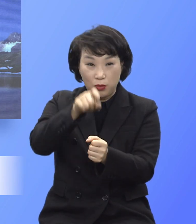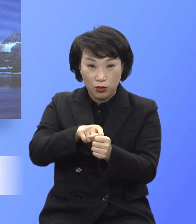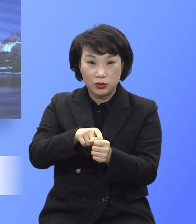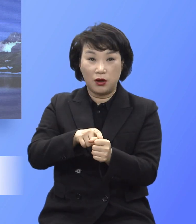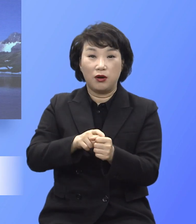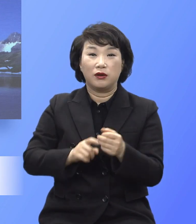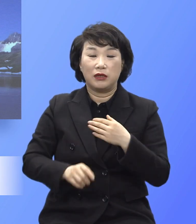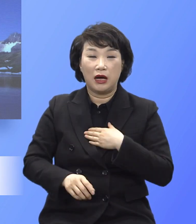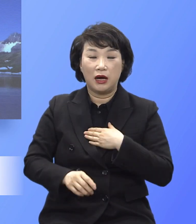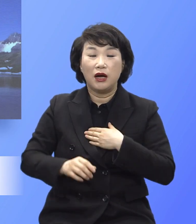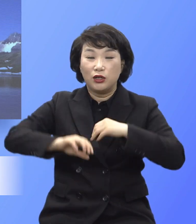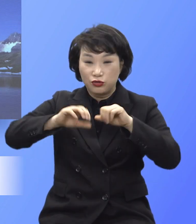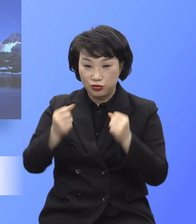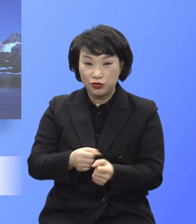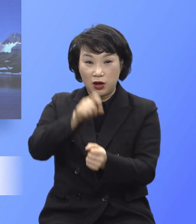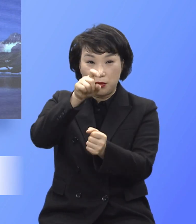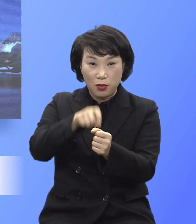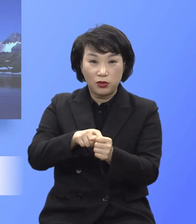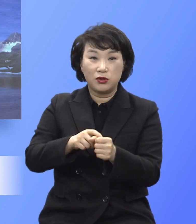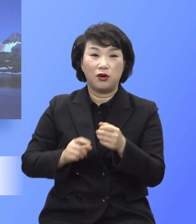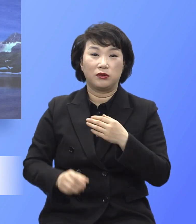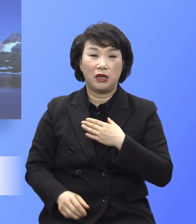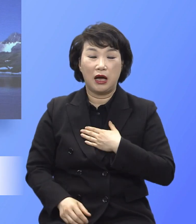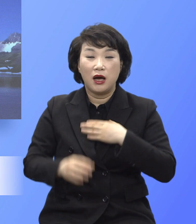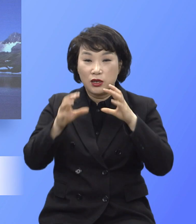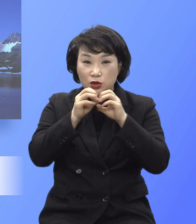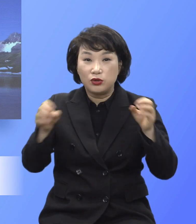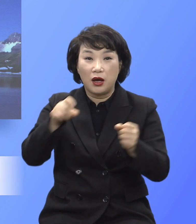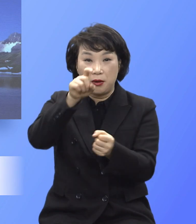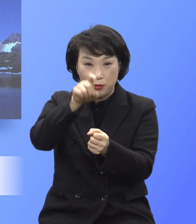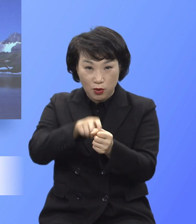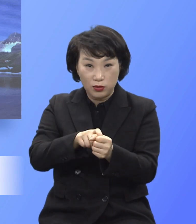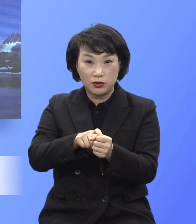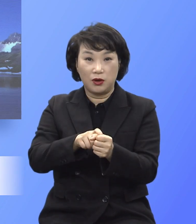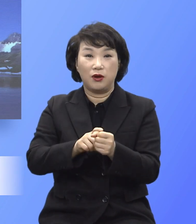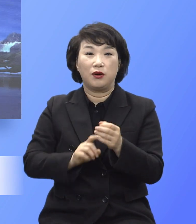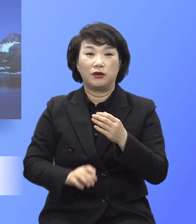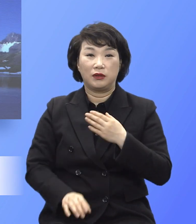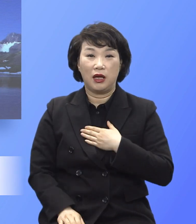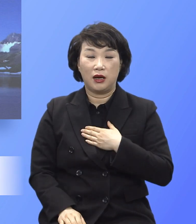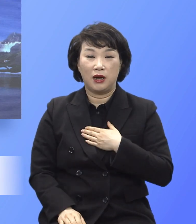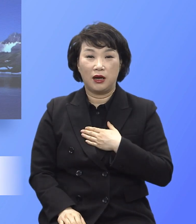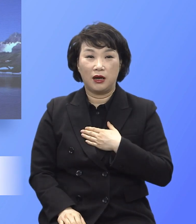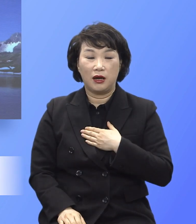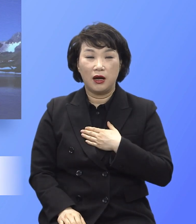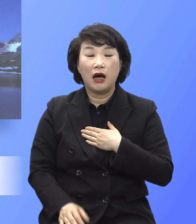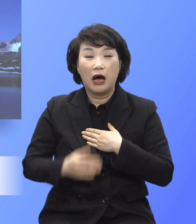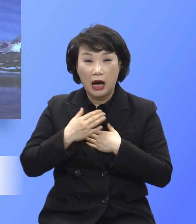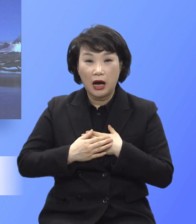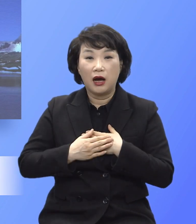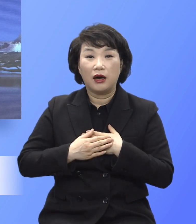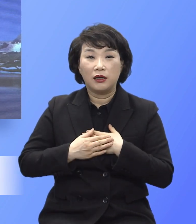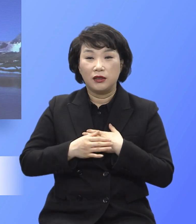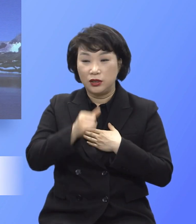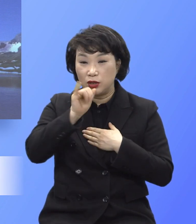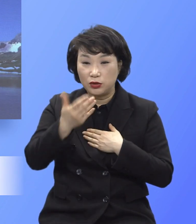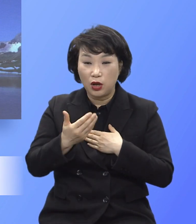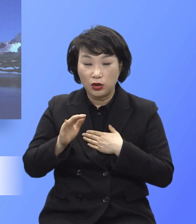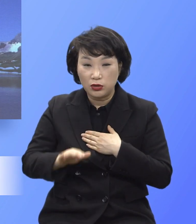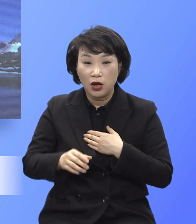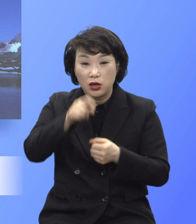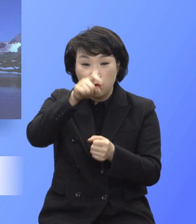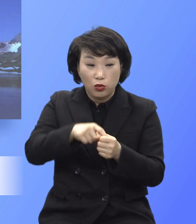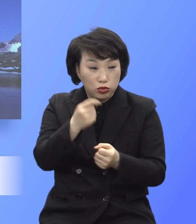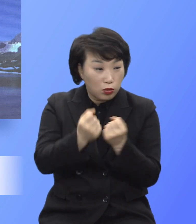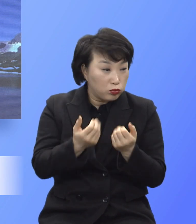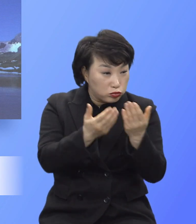이유, 순종하는 이유, 전도하는 이유. 근데 그 이유를 설명할 수